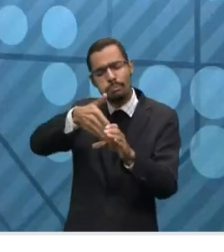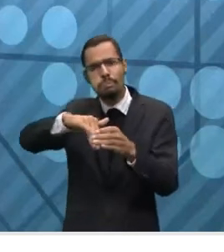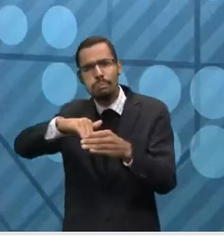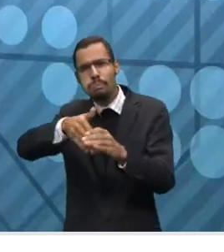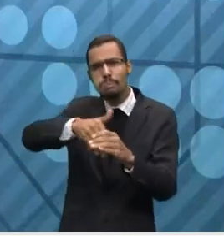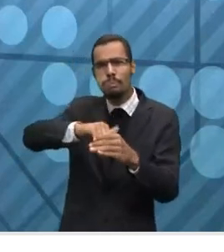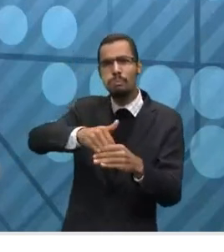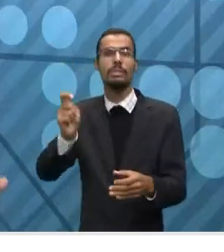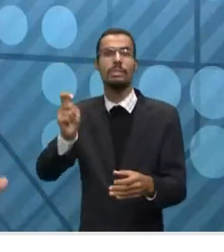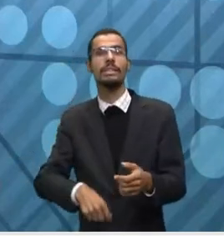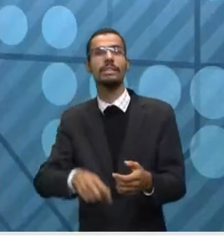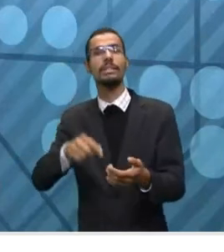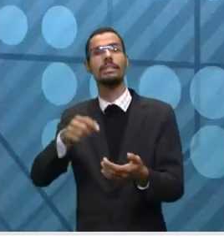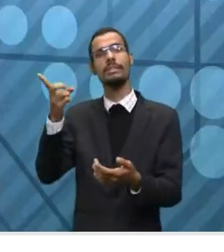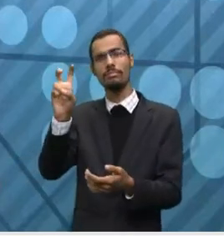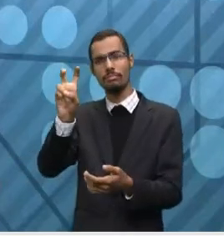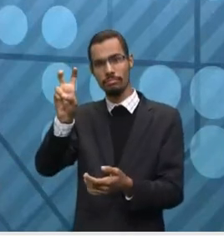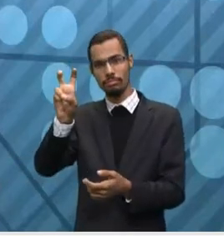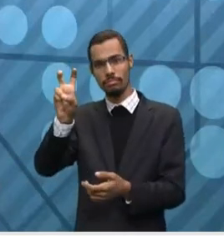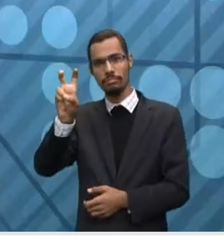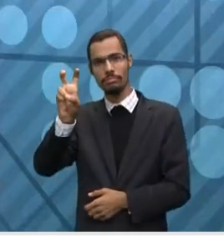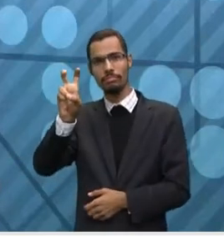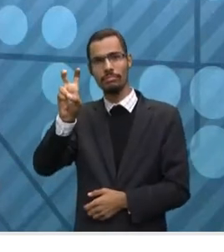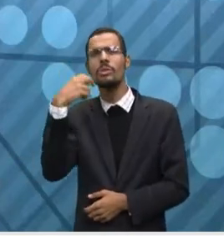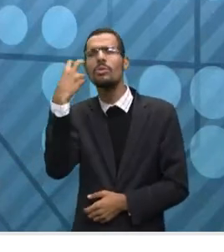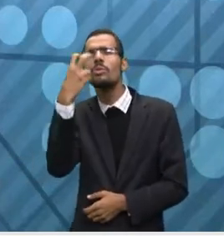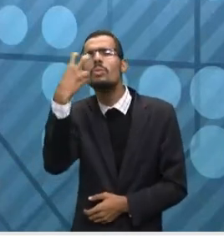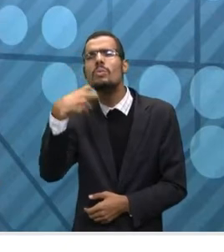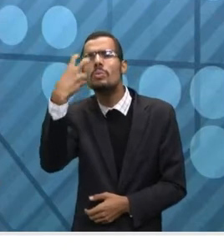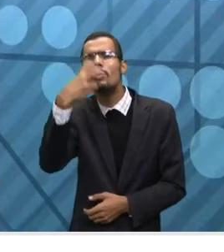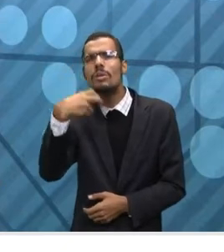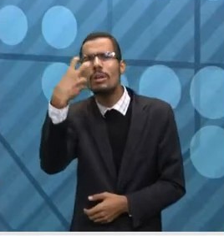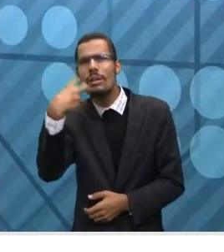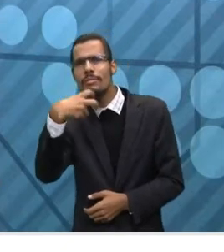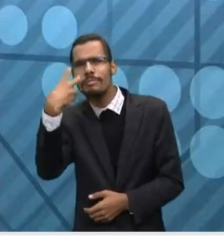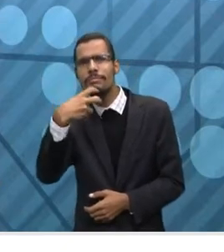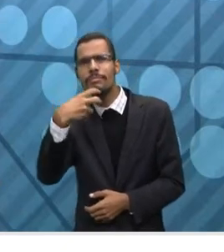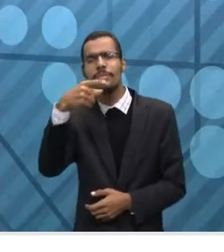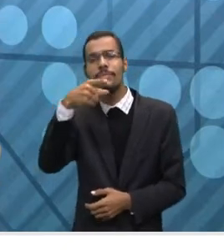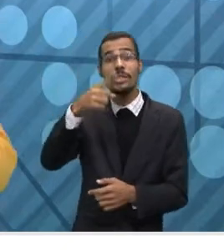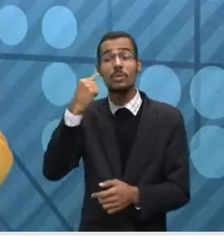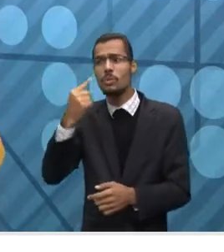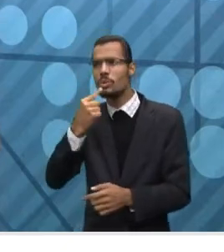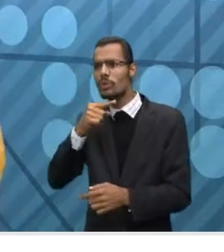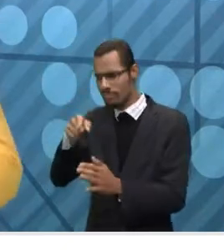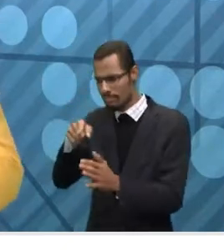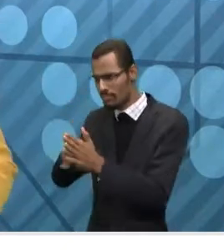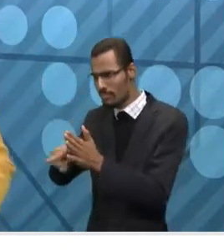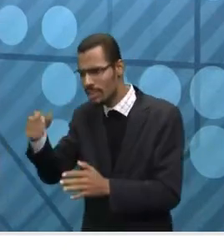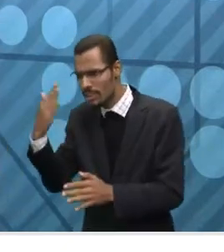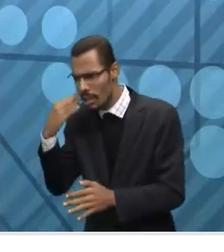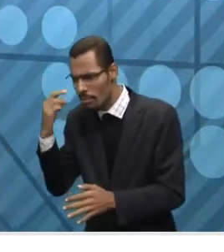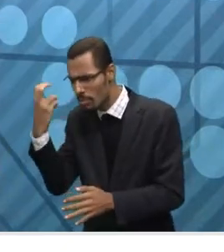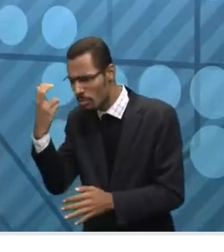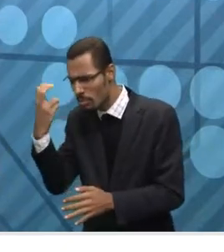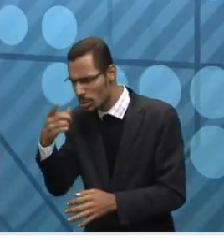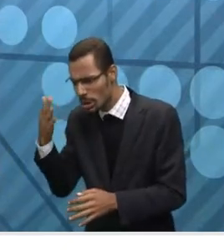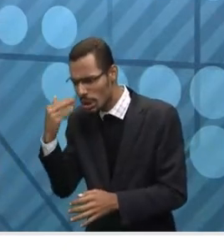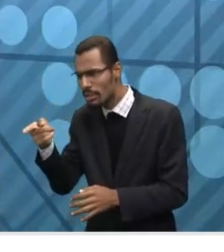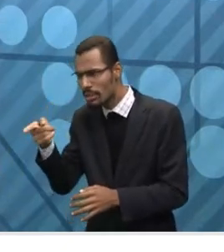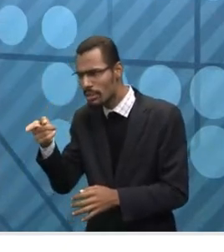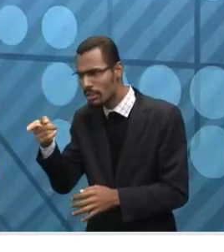lavar louça. Ler os lábios, essa configuração de mãos, ler os lábios. Então, se você encontrar um surdo, você pergunta, sabe